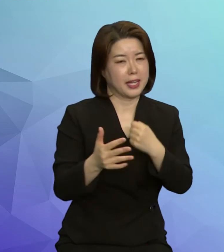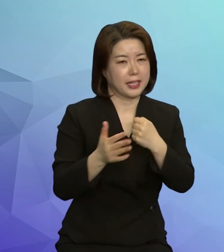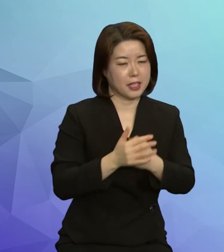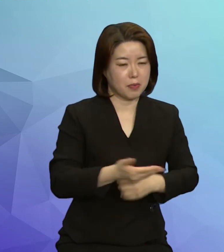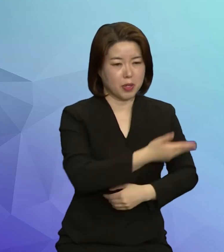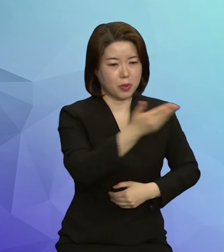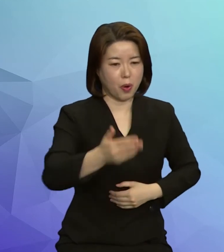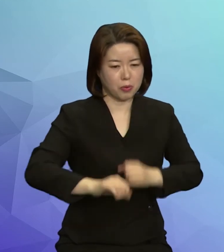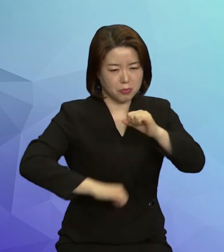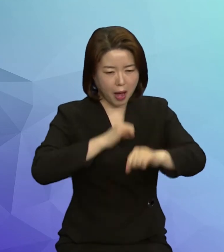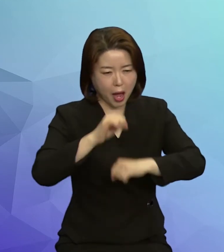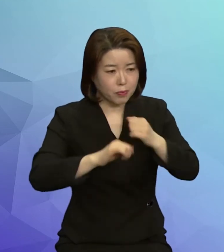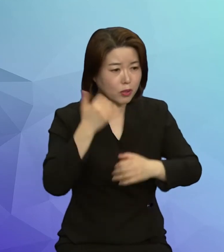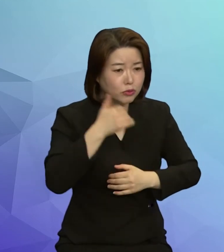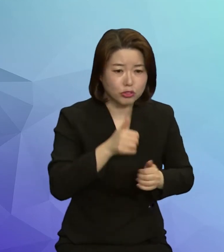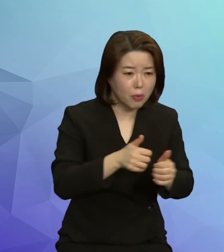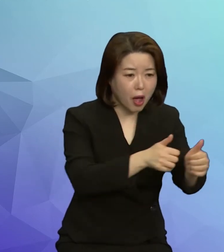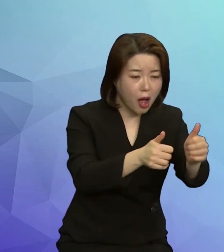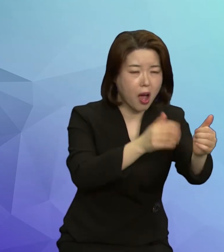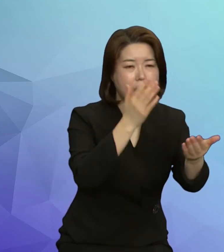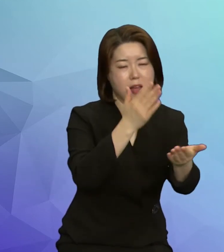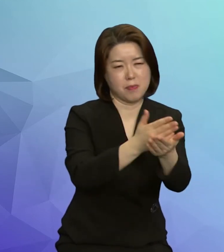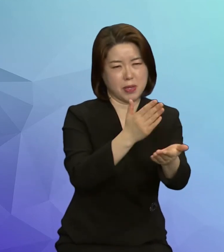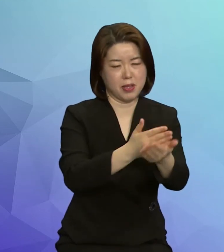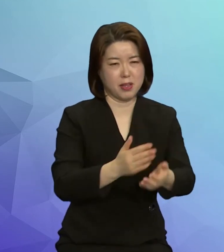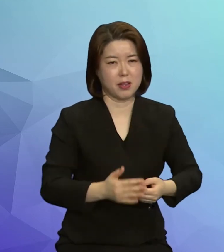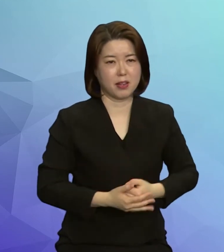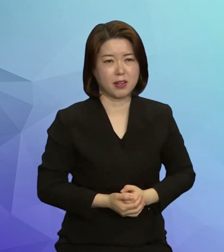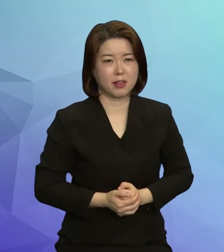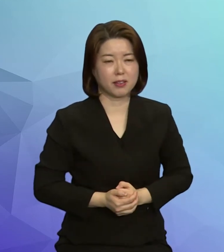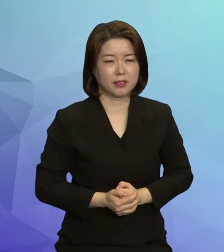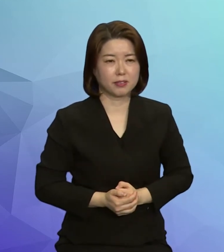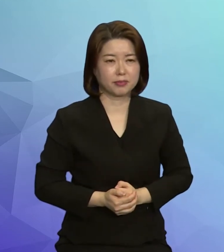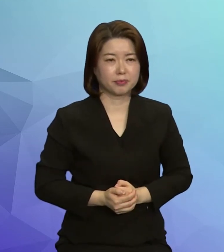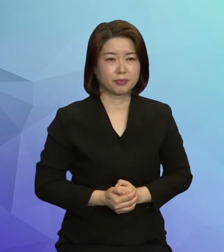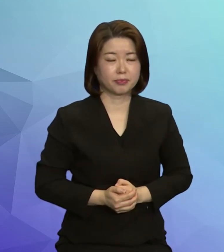그러므로 여러분들이 아무나 따라가서는 안 됩니다.